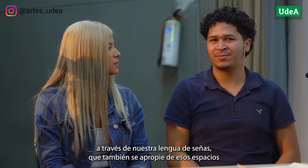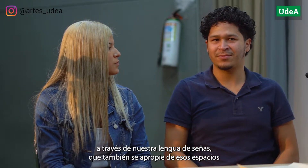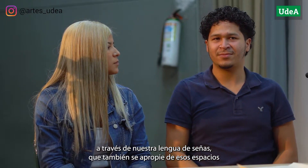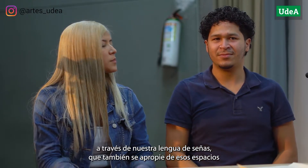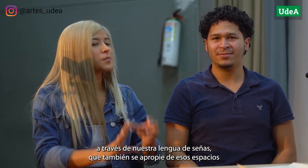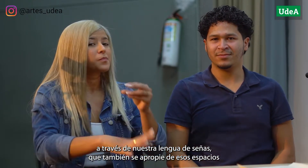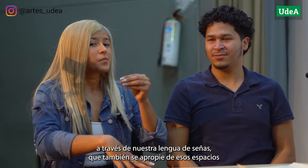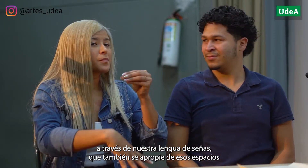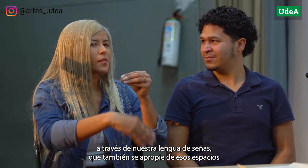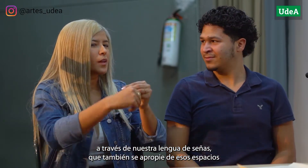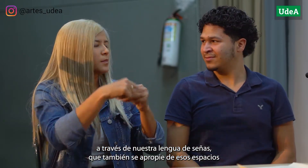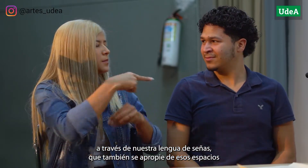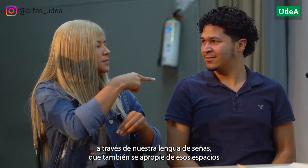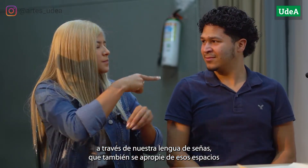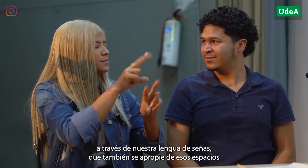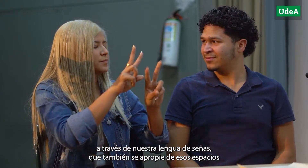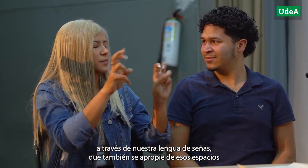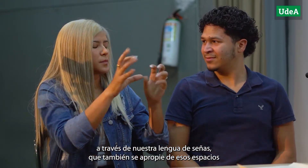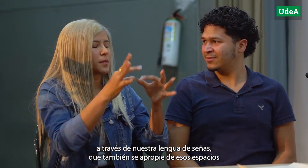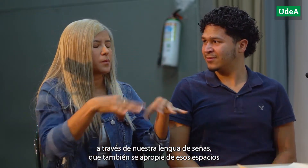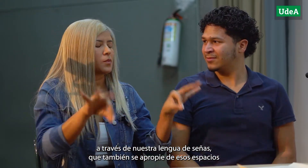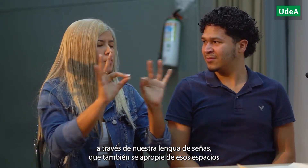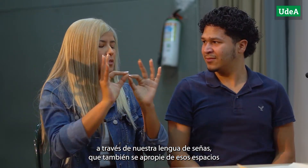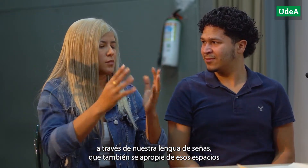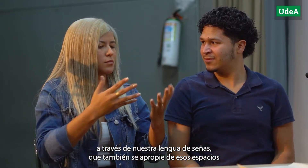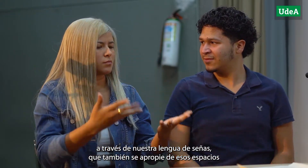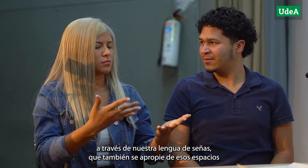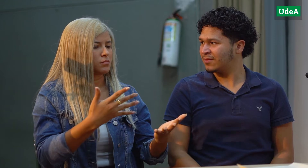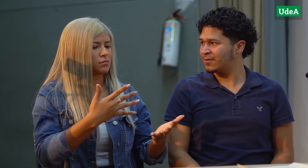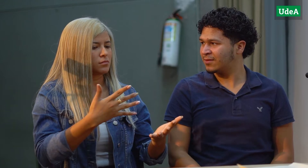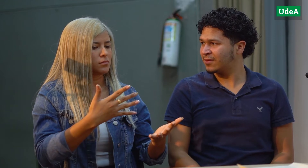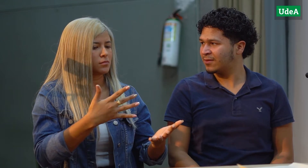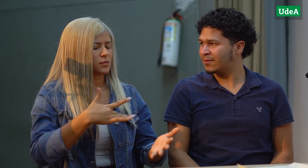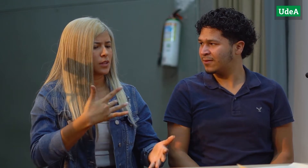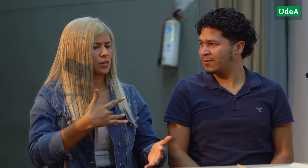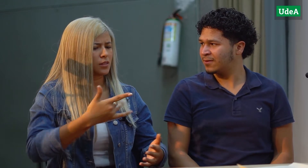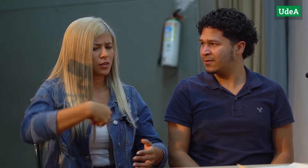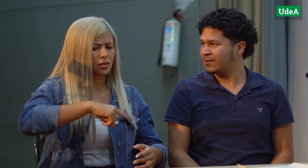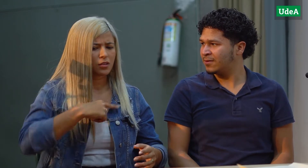académico a través de nuestra lengua de señas que también se apropie de estos espacios.